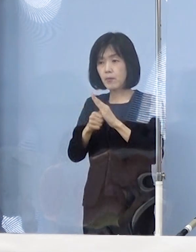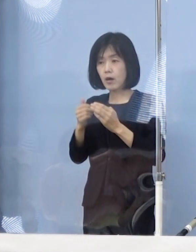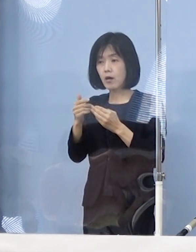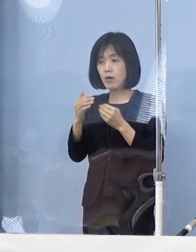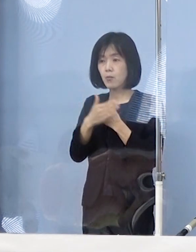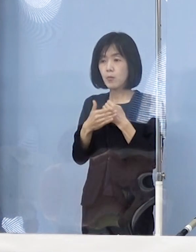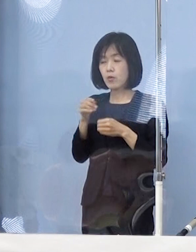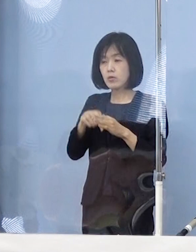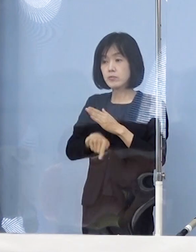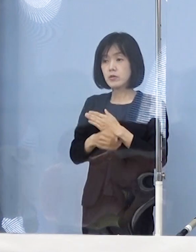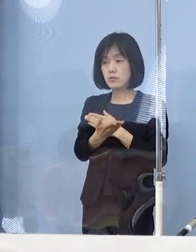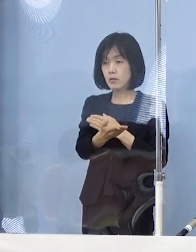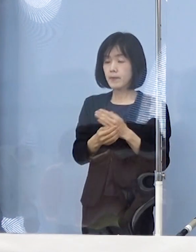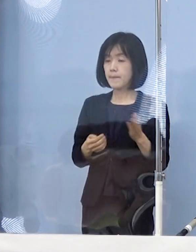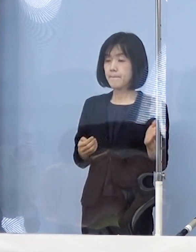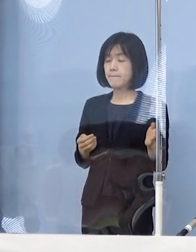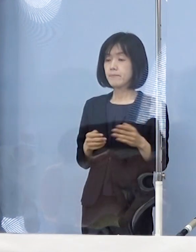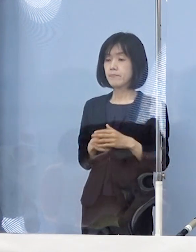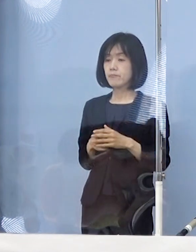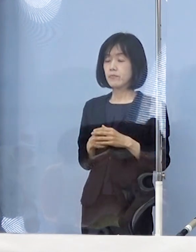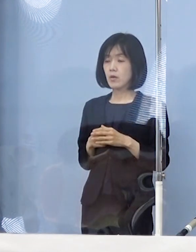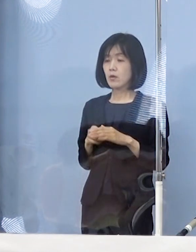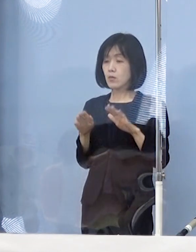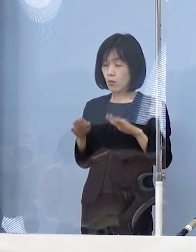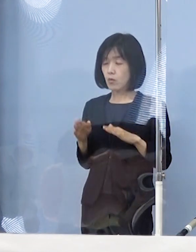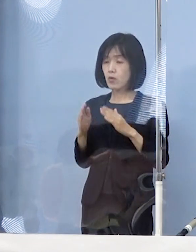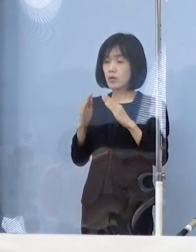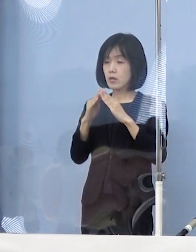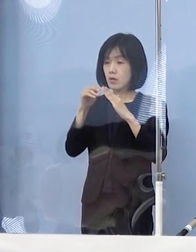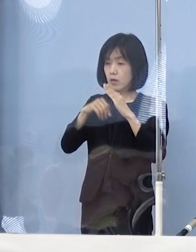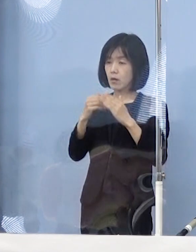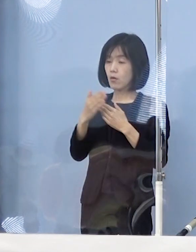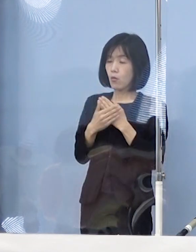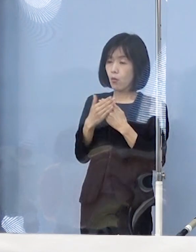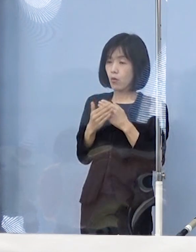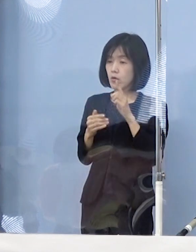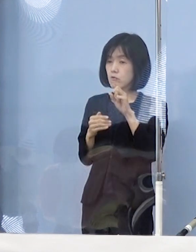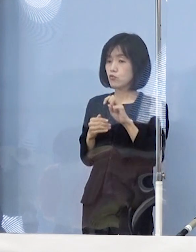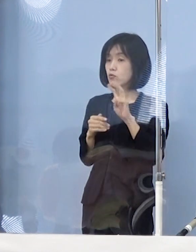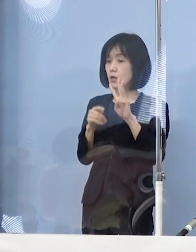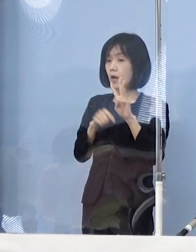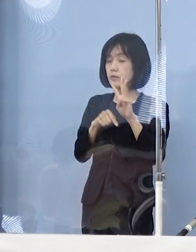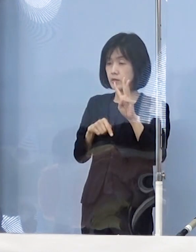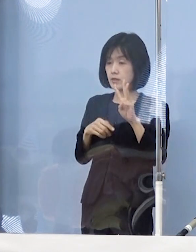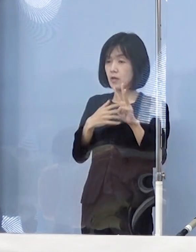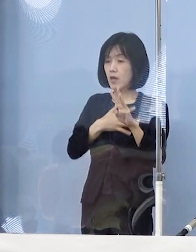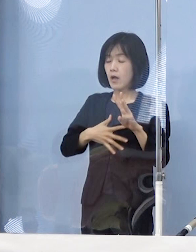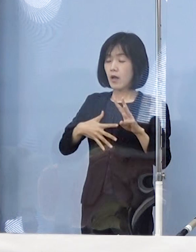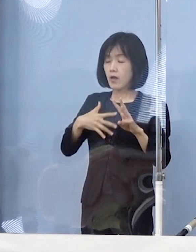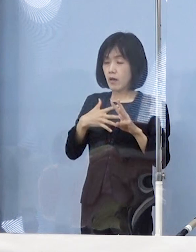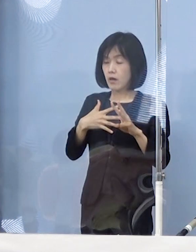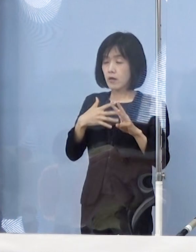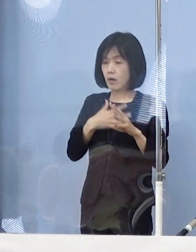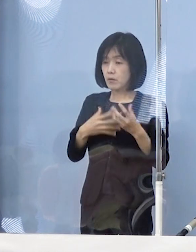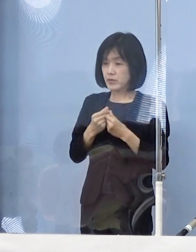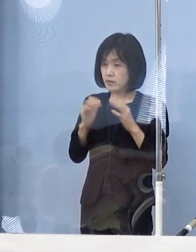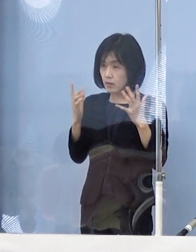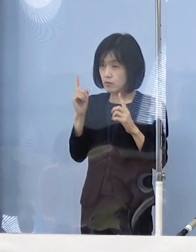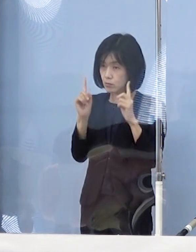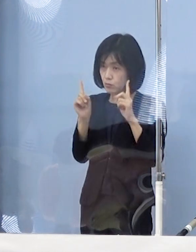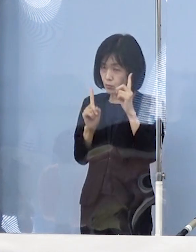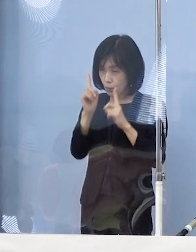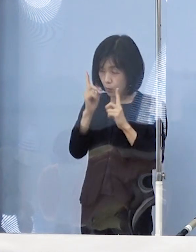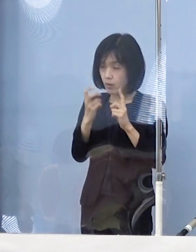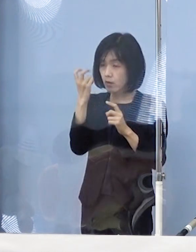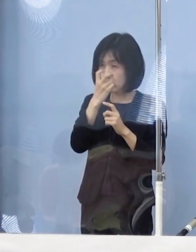ね、本日に至っては13名の方が、自宅健康観察を希望されてなっ